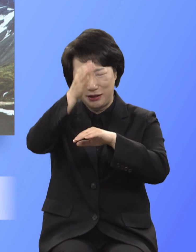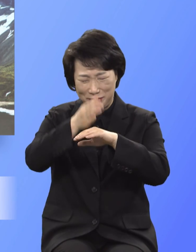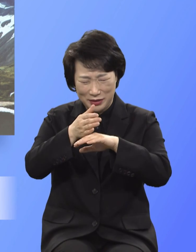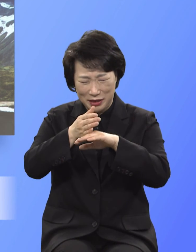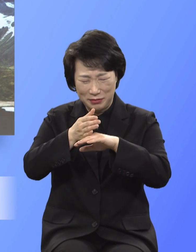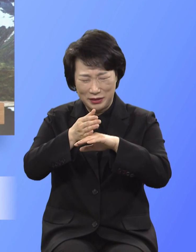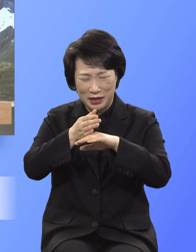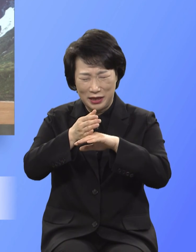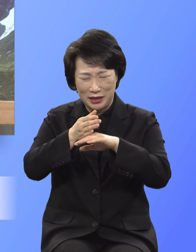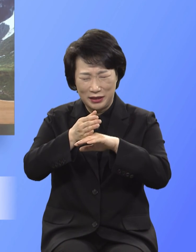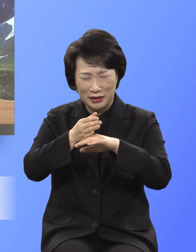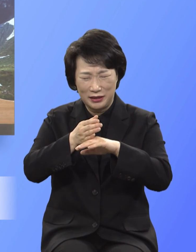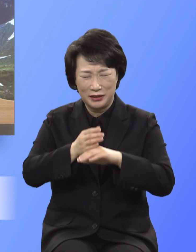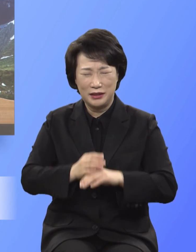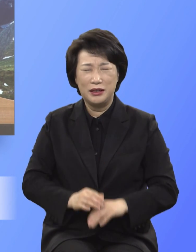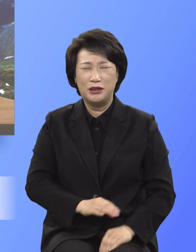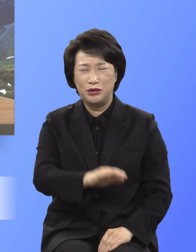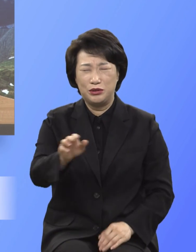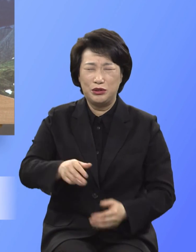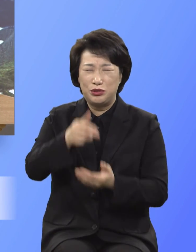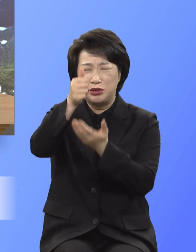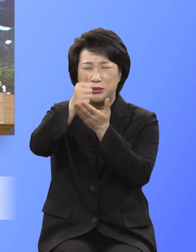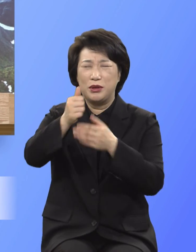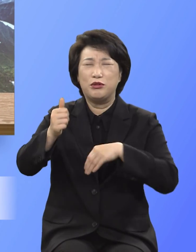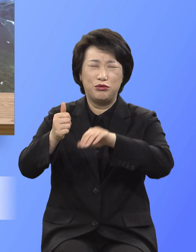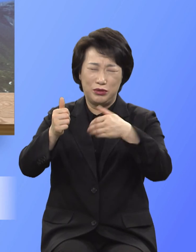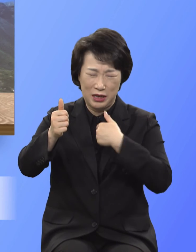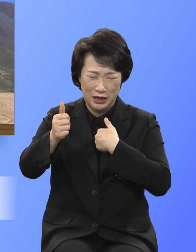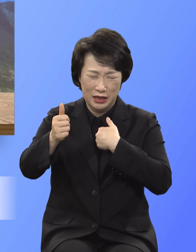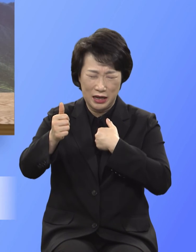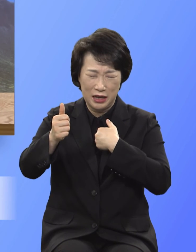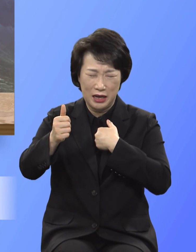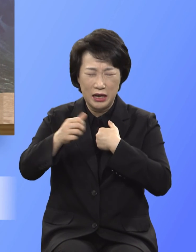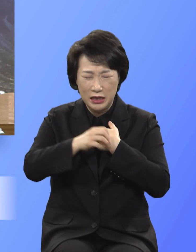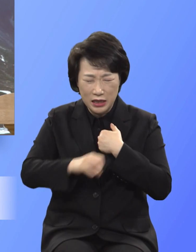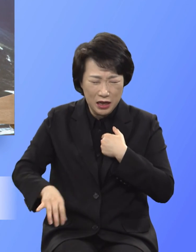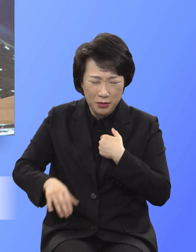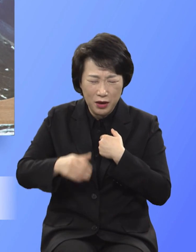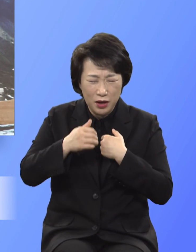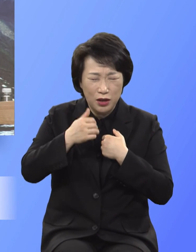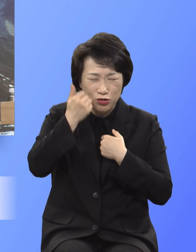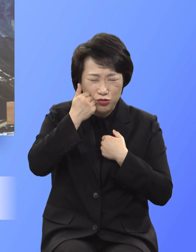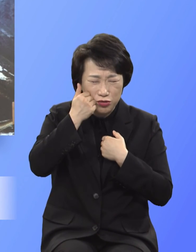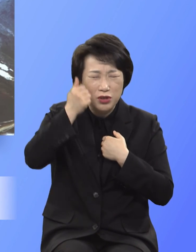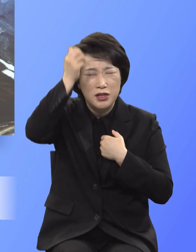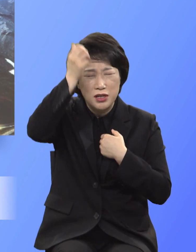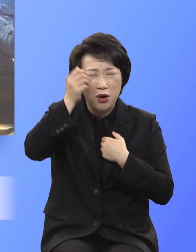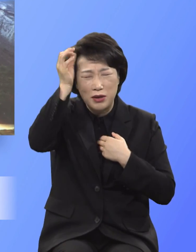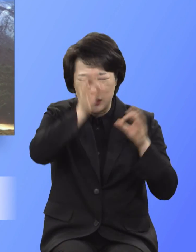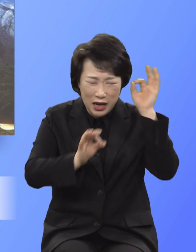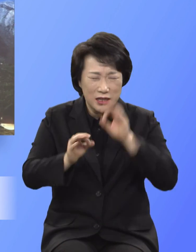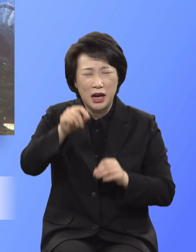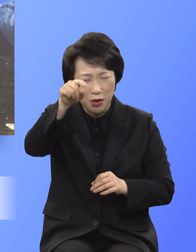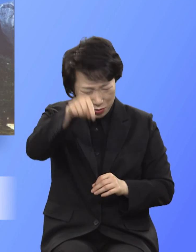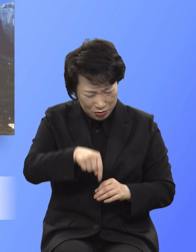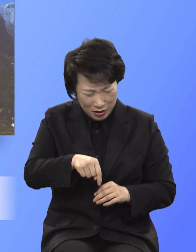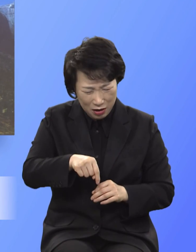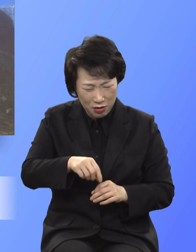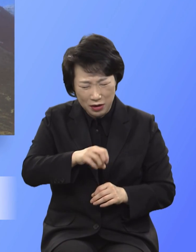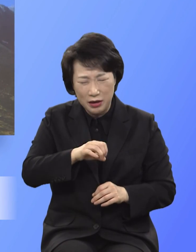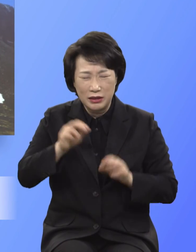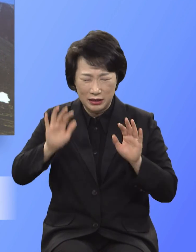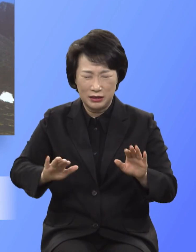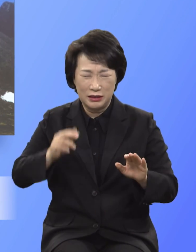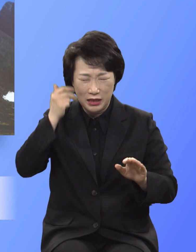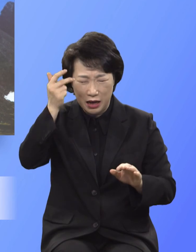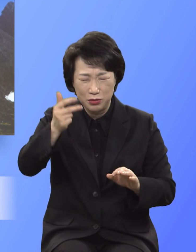감사합니다. 우리 주님은 우리에게 잊어버린 영혼 찾으라고 이른 양 주일